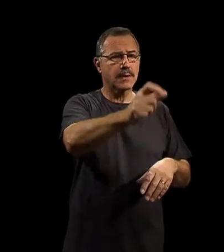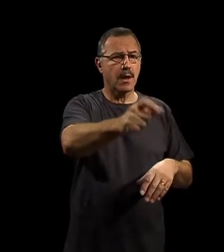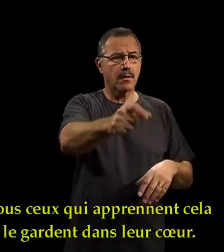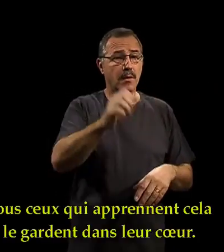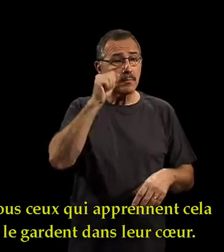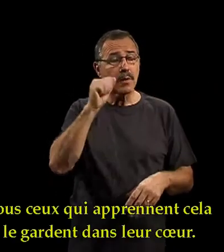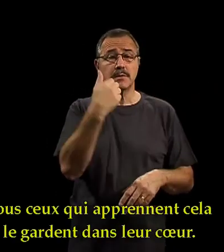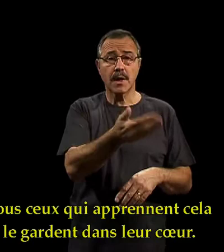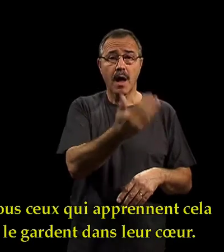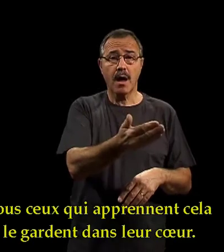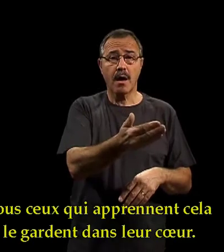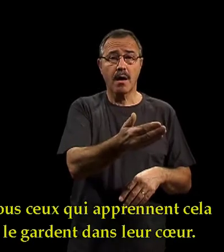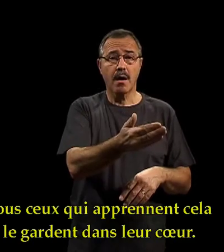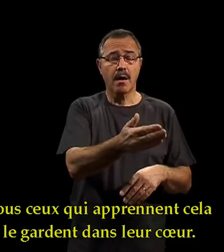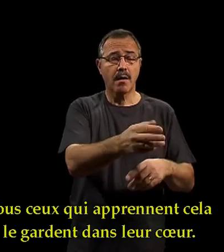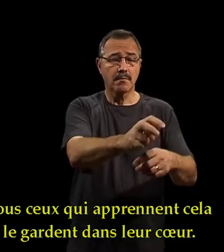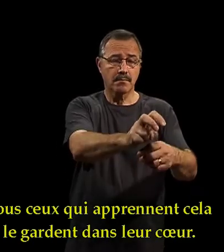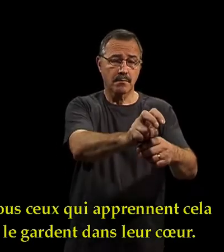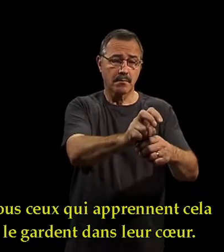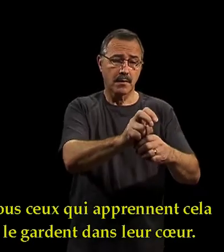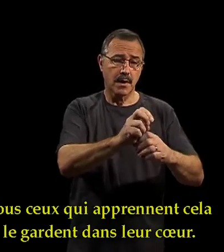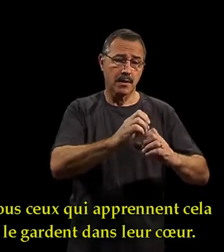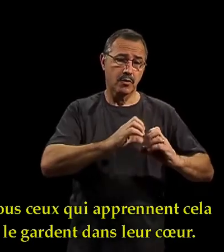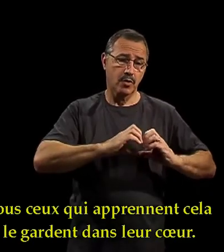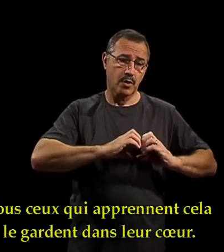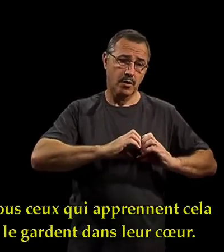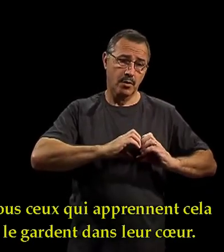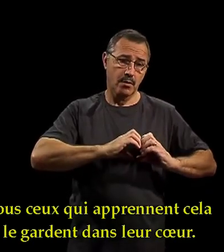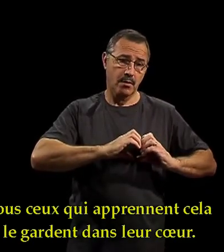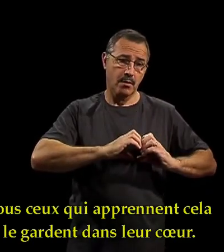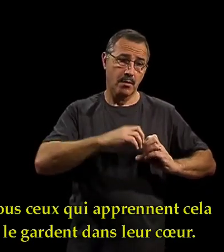Tous ceux qui apprennent cela le gardent dans leur cœur.